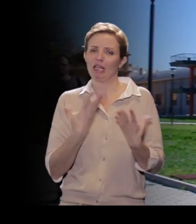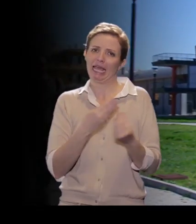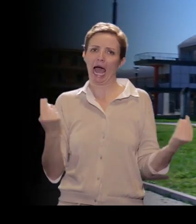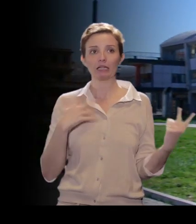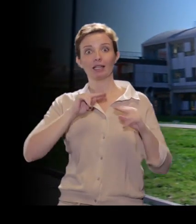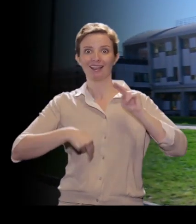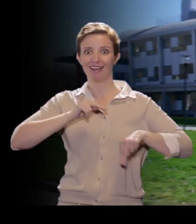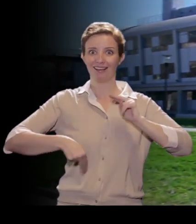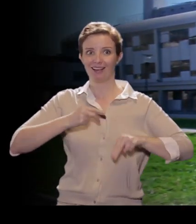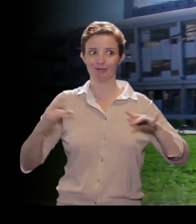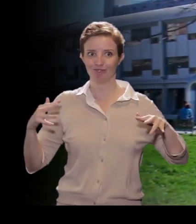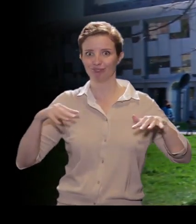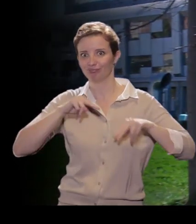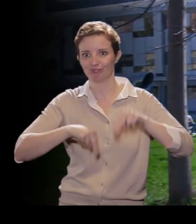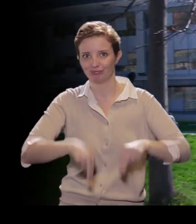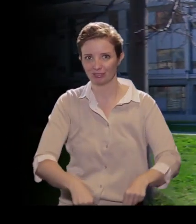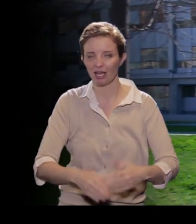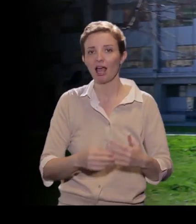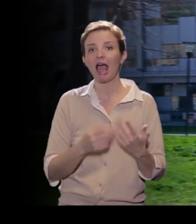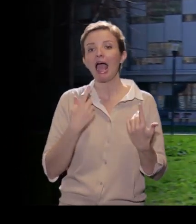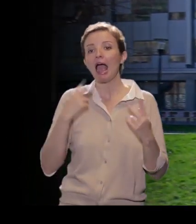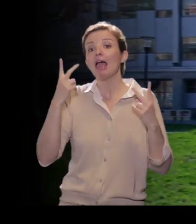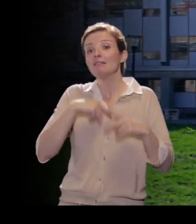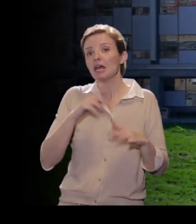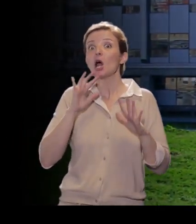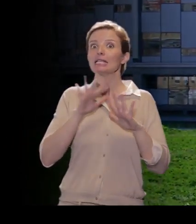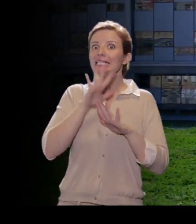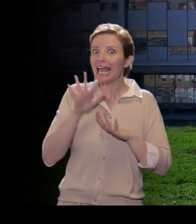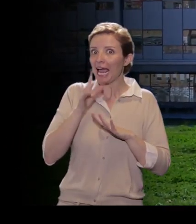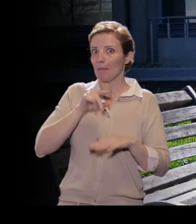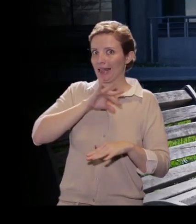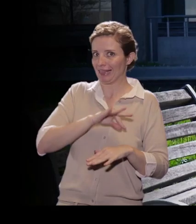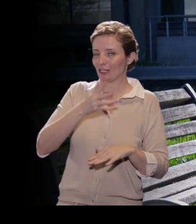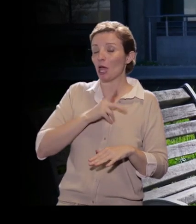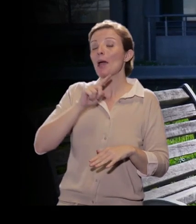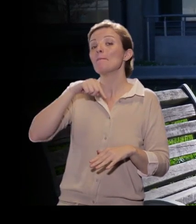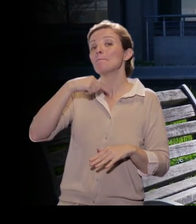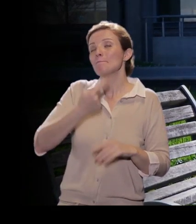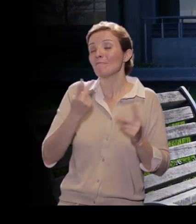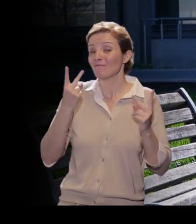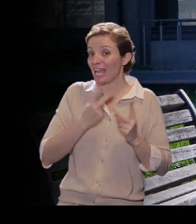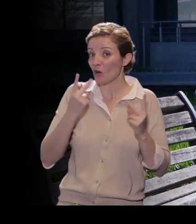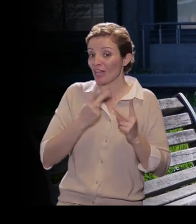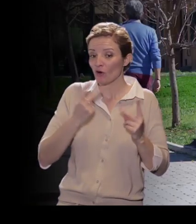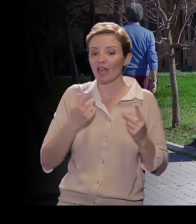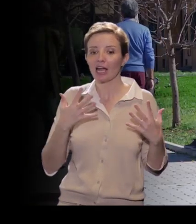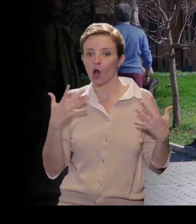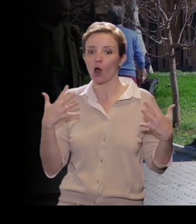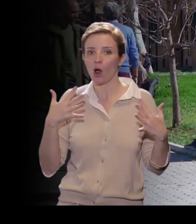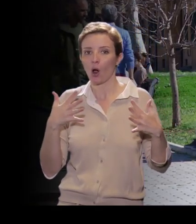apparentemente almeno interessati e in effetti quello che succede è che poi alla laurea ci arriva probabilmente circa